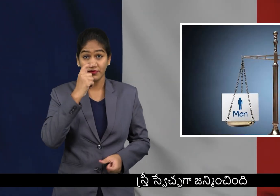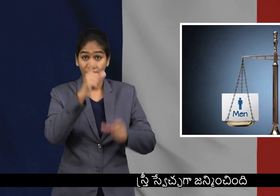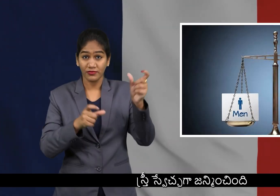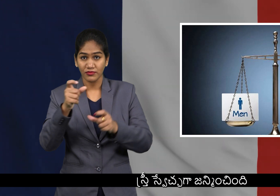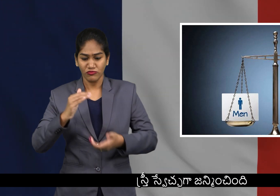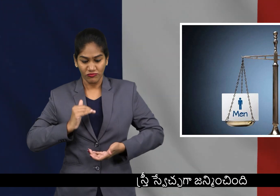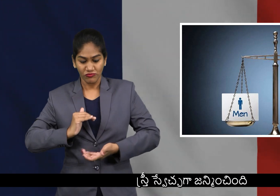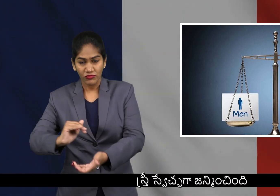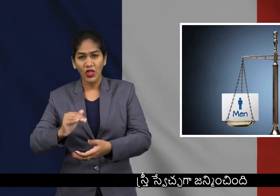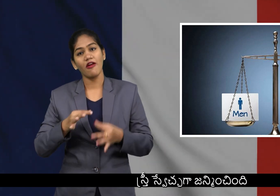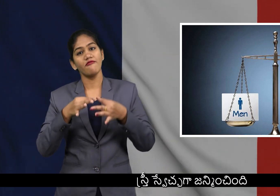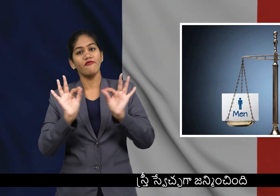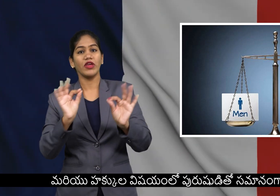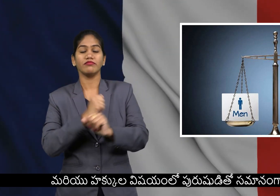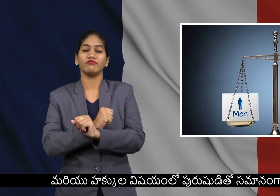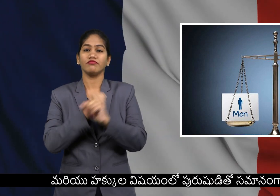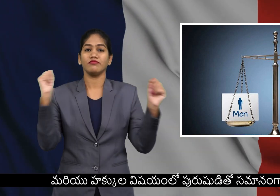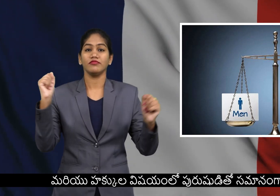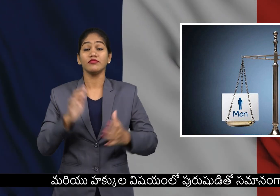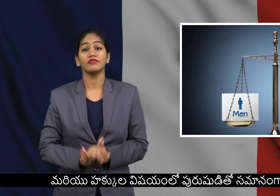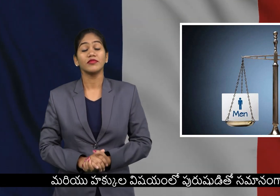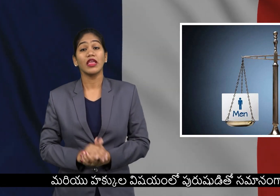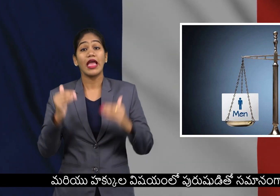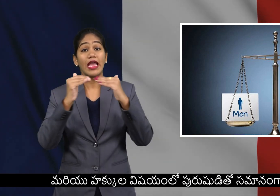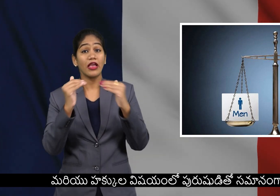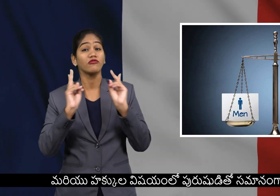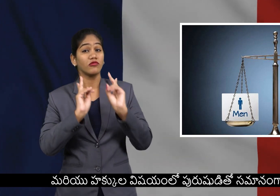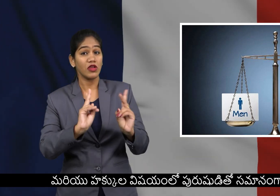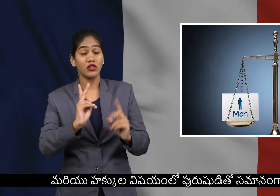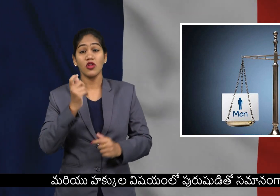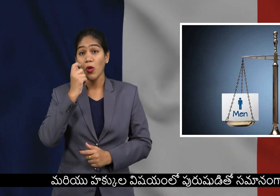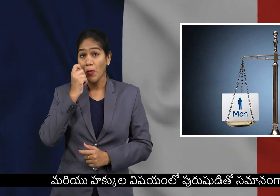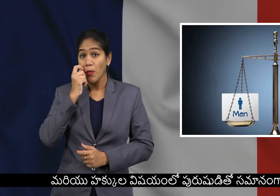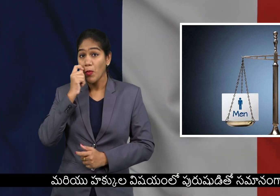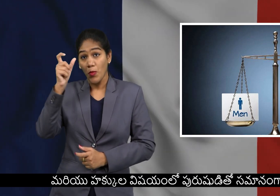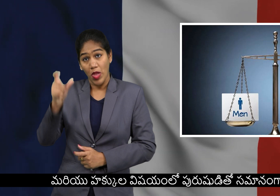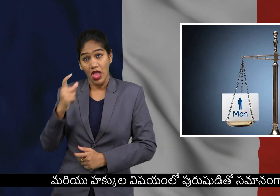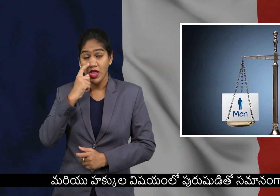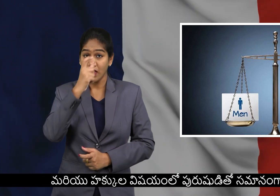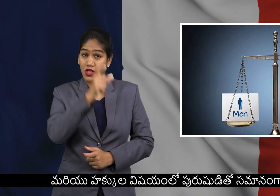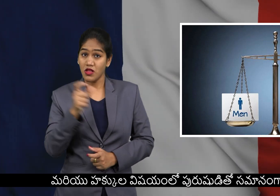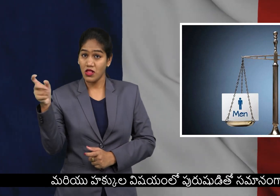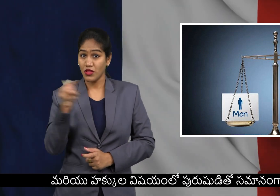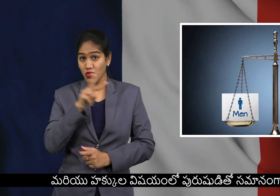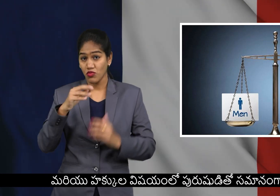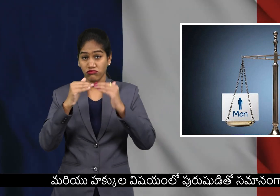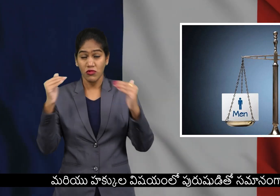స్త్రీ స్వేచ్ఛగా జన్మించింది మరియు హక్కుల విషయంలో పురుషుడితో సమానంగా ఉంటుంది.